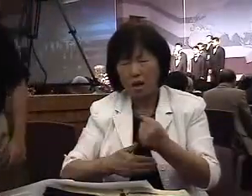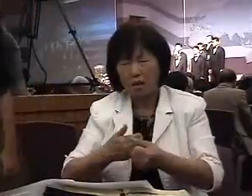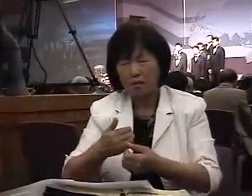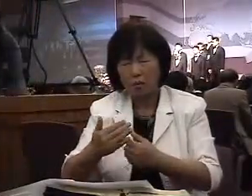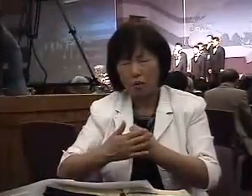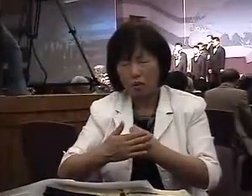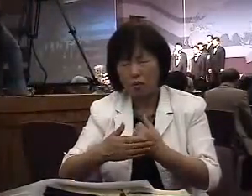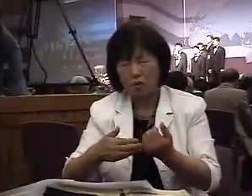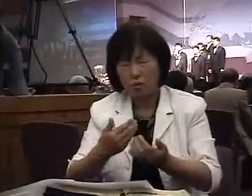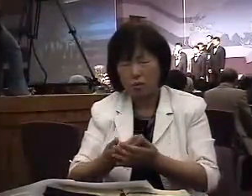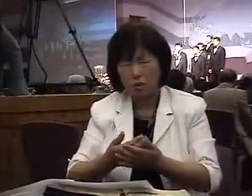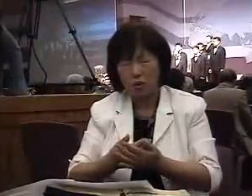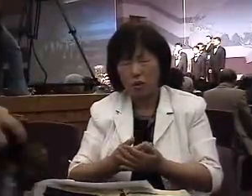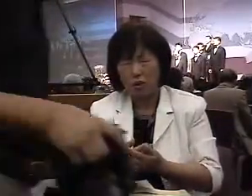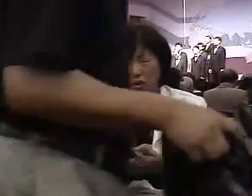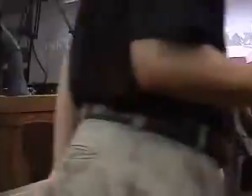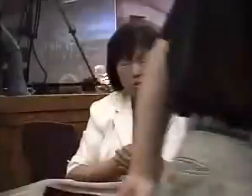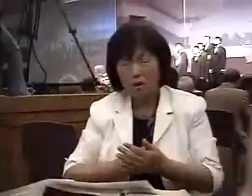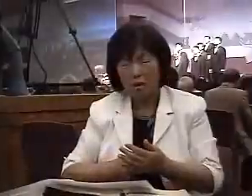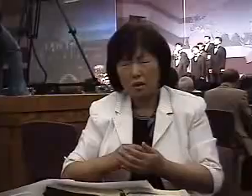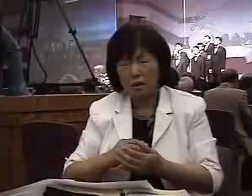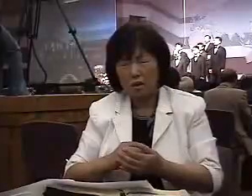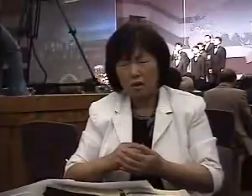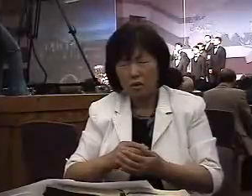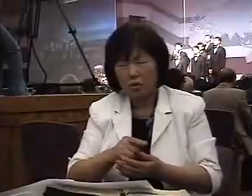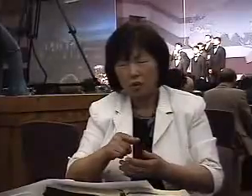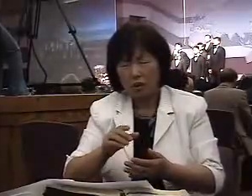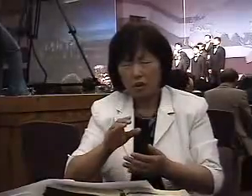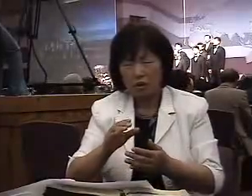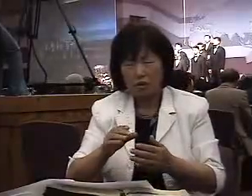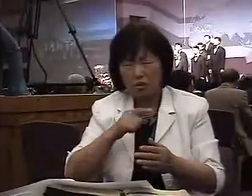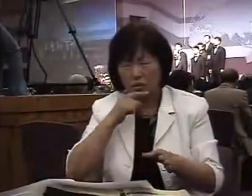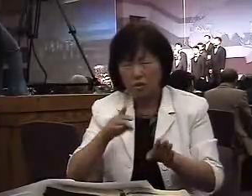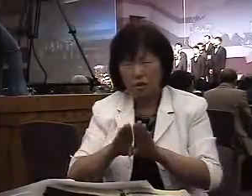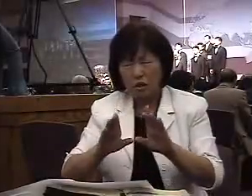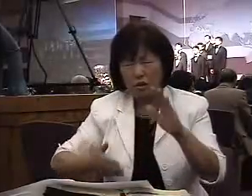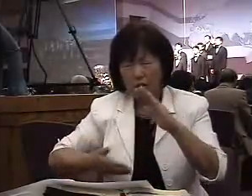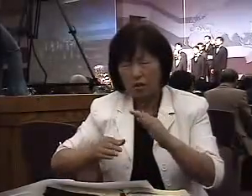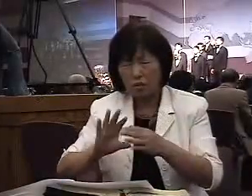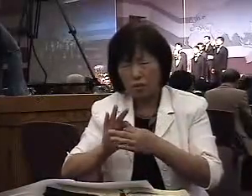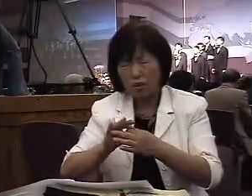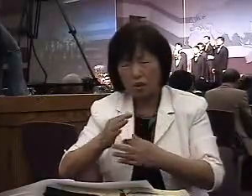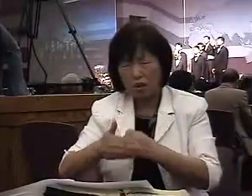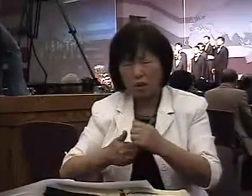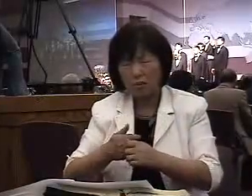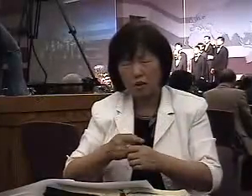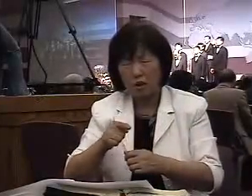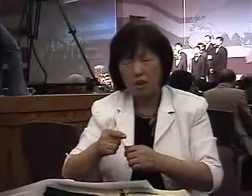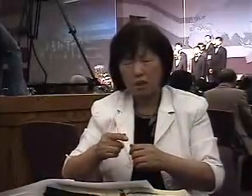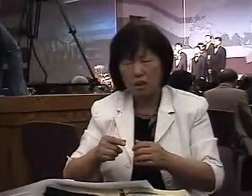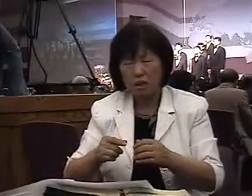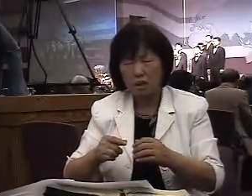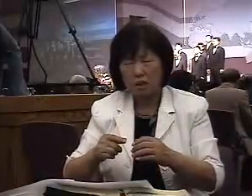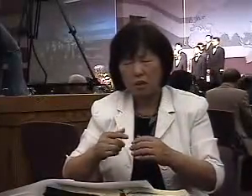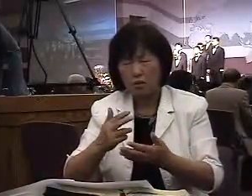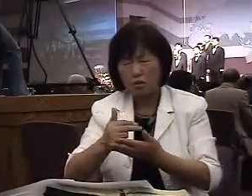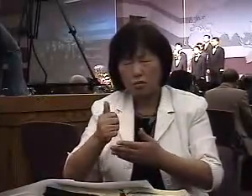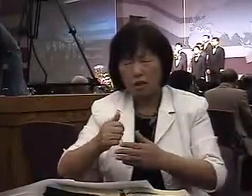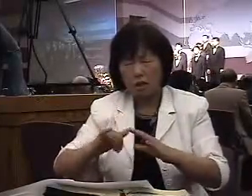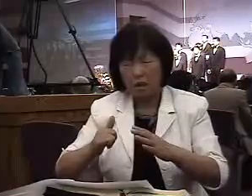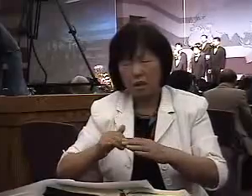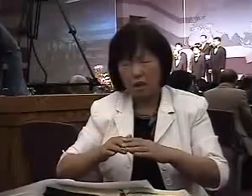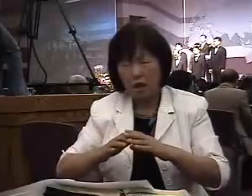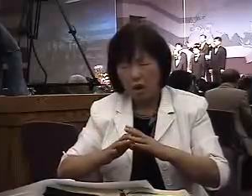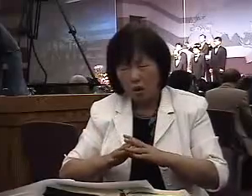불경기를 하여 근심과 걱정이 있는 때입니다. 그러나 이때일수록 더욱더 주의 나라와 의를 구하라고 하시는 주님, 주님의 나라와 의를